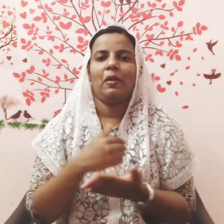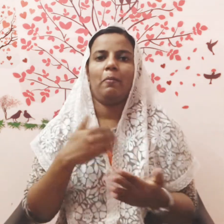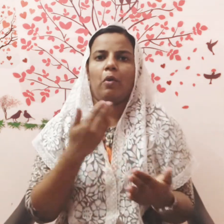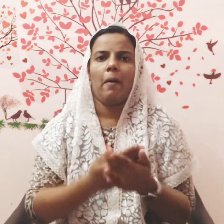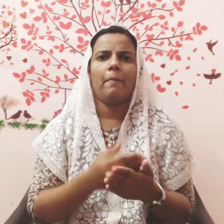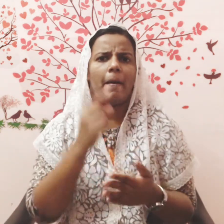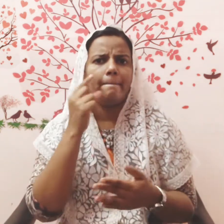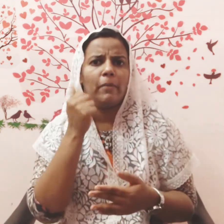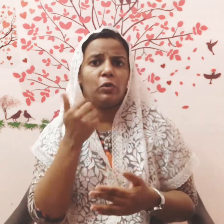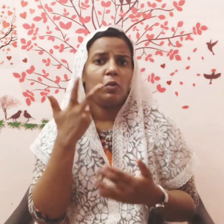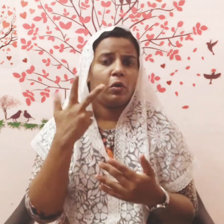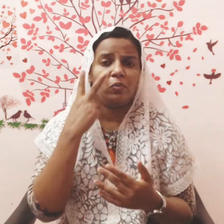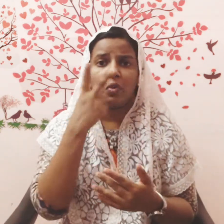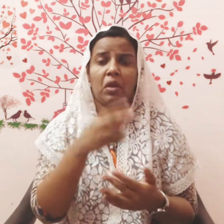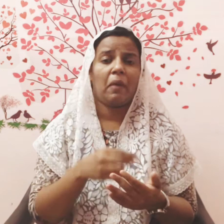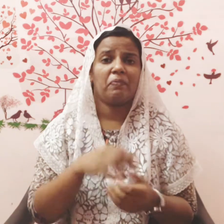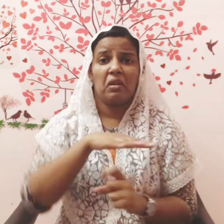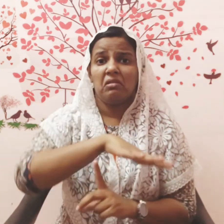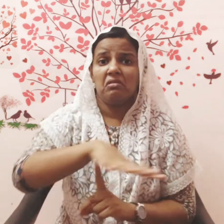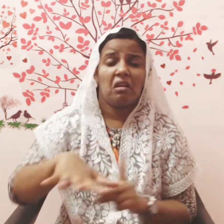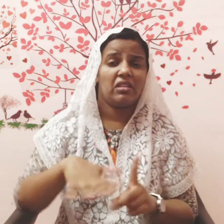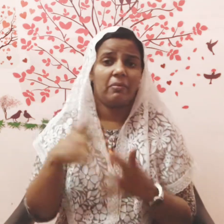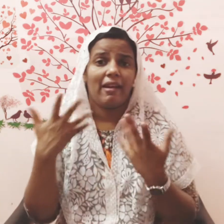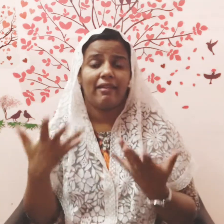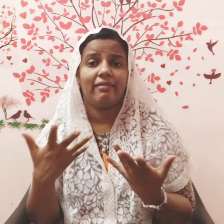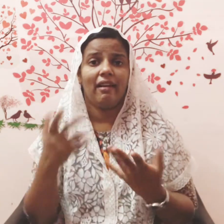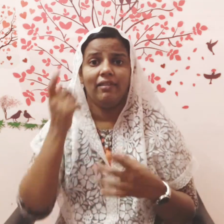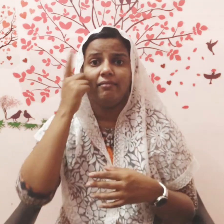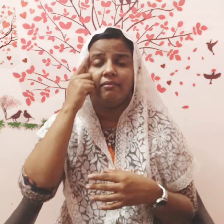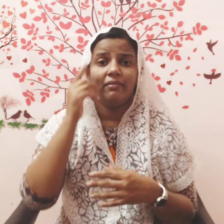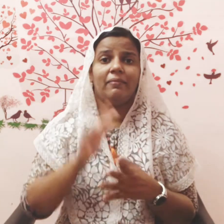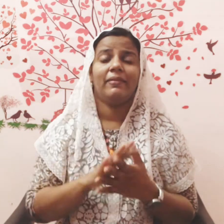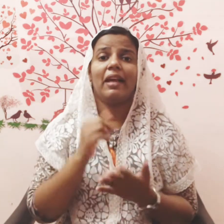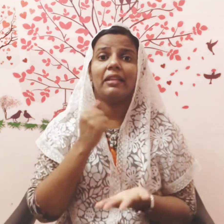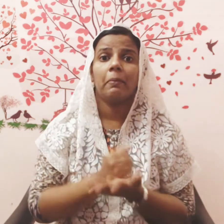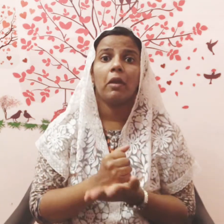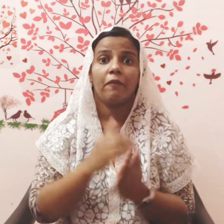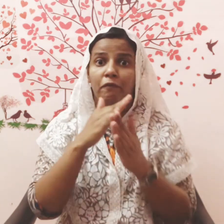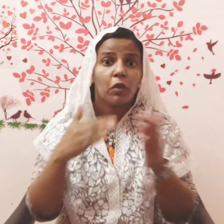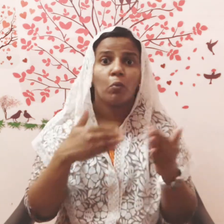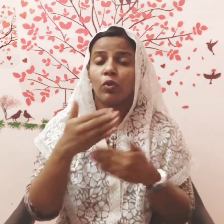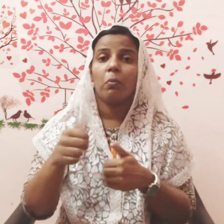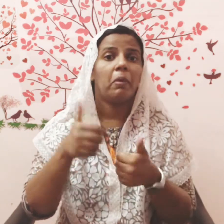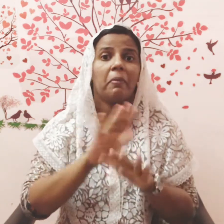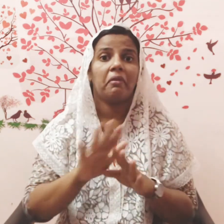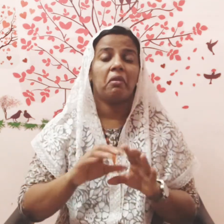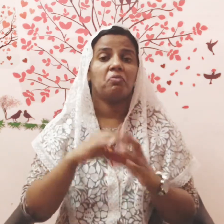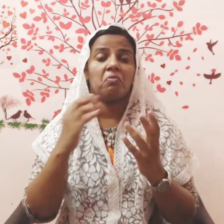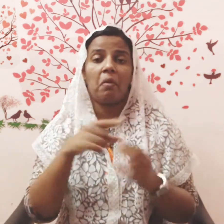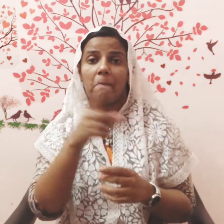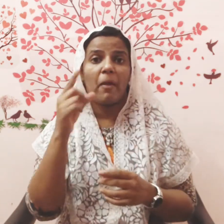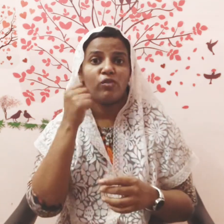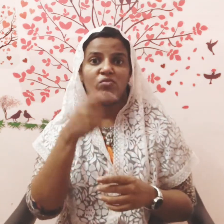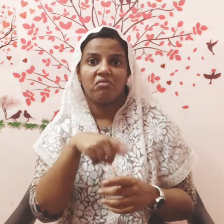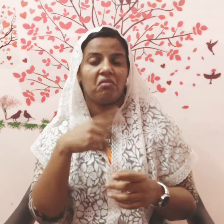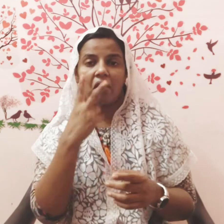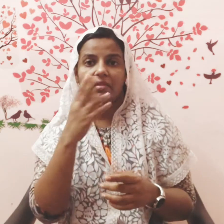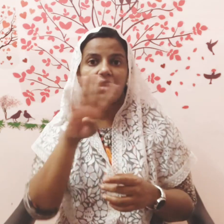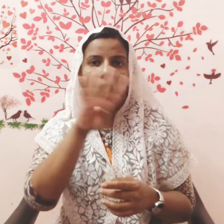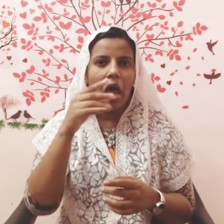എന്നിട്ട് അവൾ മനുഷ്യരെന്തു പറയും, സാഹചര്യം എന്തായിരിക്കും, അവൾ ശരിക്കും പറഞ്ഞാൽ പുറത്തിറങ്ങാൻ പാടില്ല, സമൂഹത്തിൽ പോകാൻ പാടില്ല, നാലു പേര്